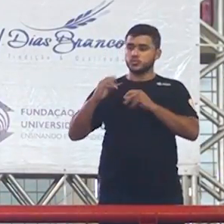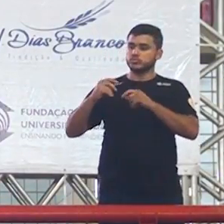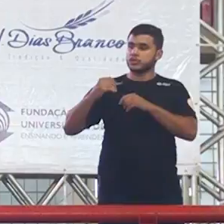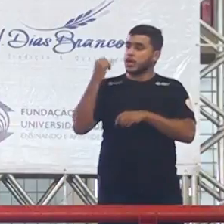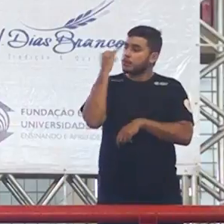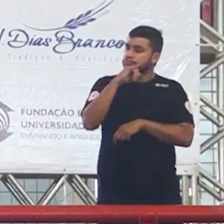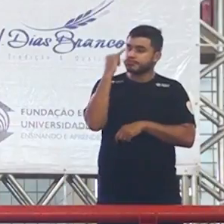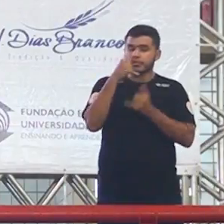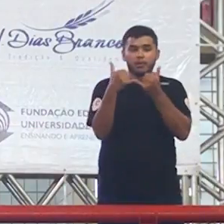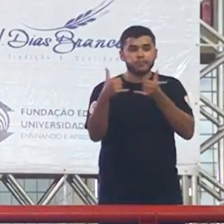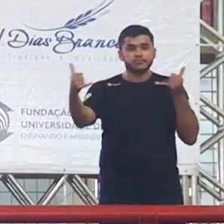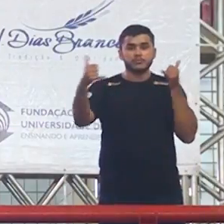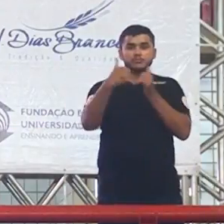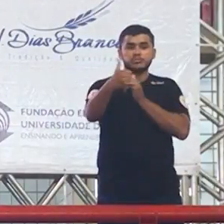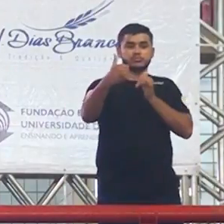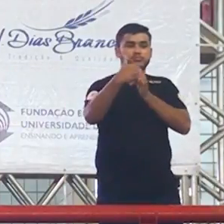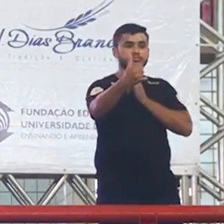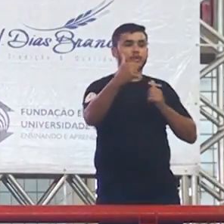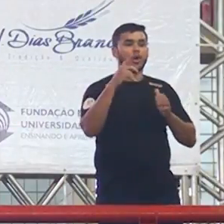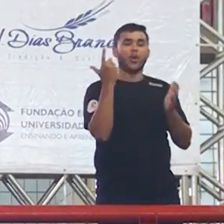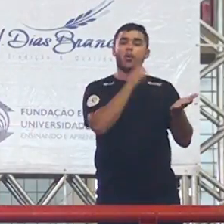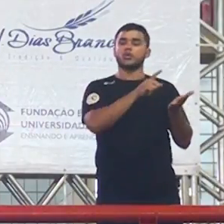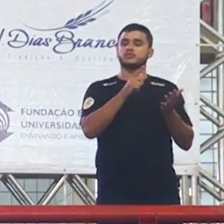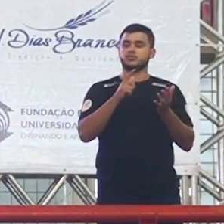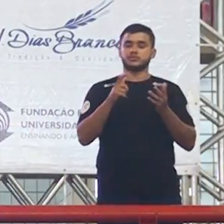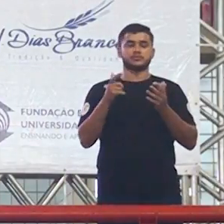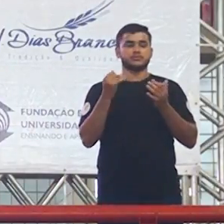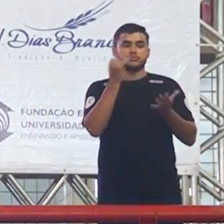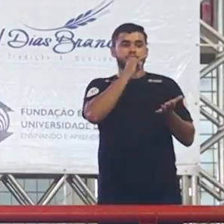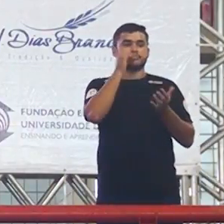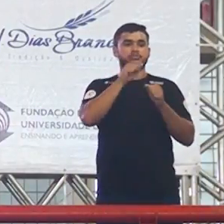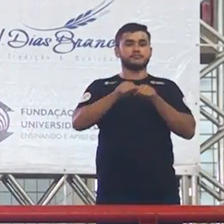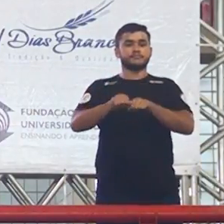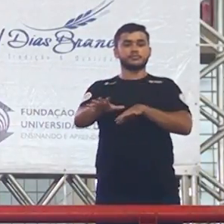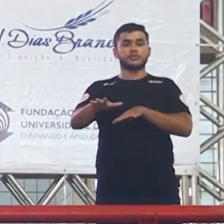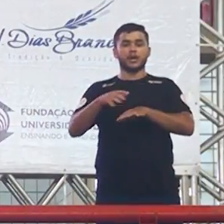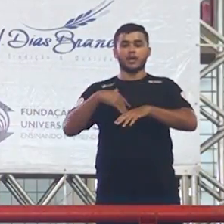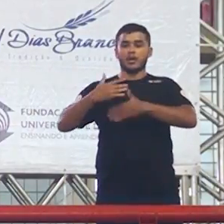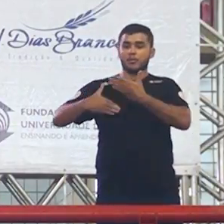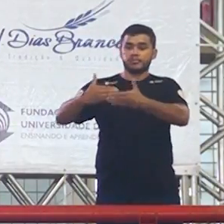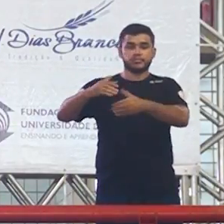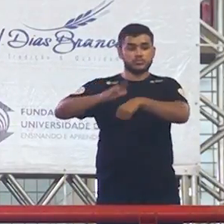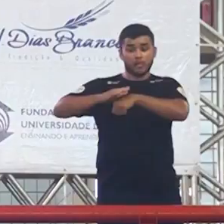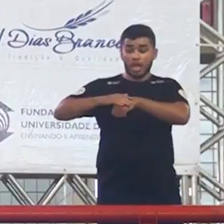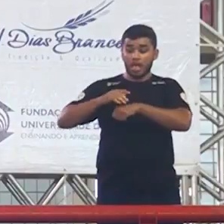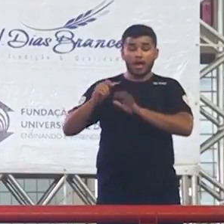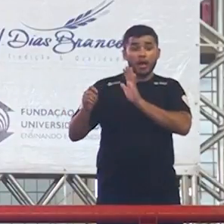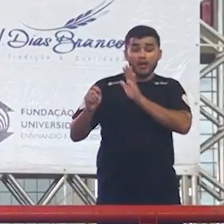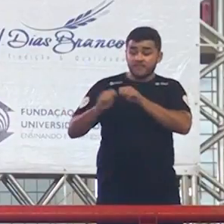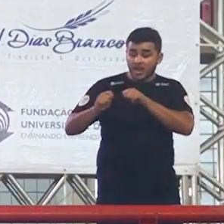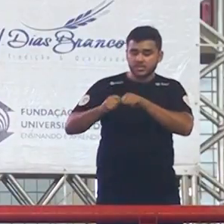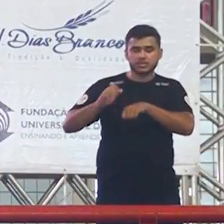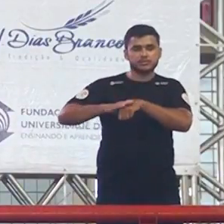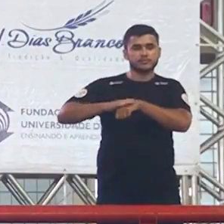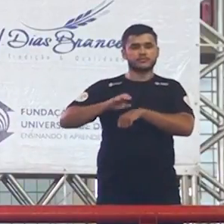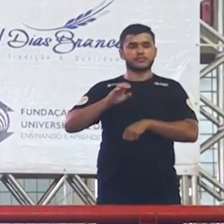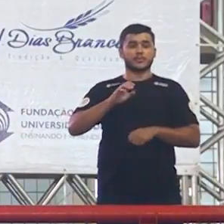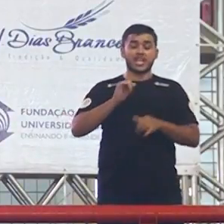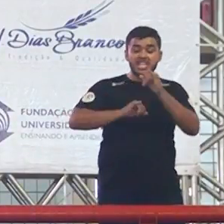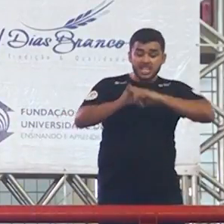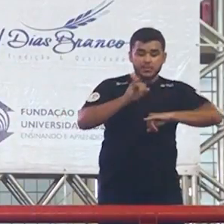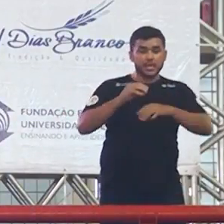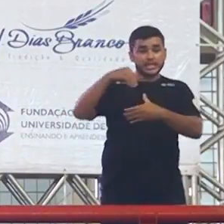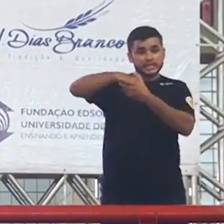elétrica. A bateria transforma energia química em movimento organizado dos elétrons, ou seja, energia